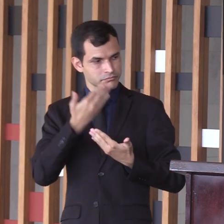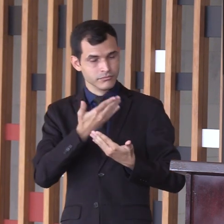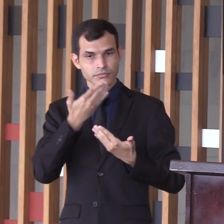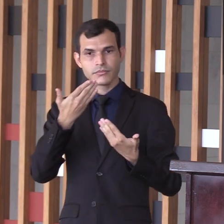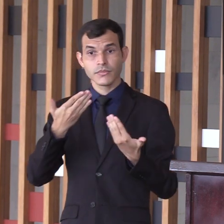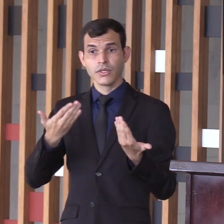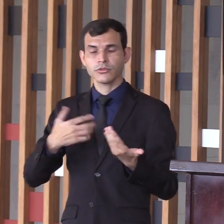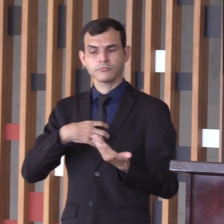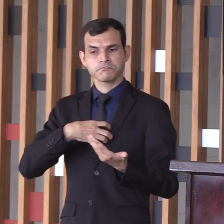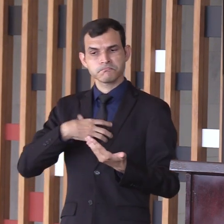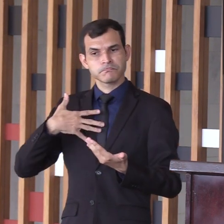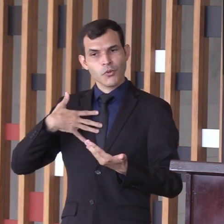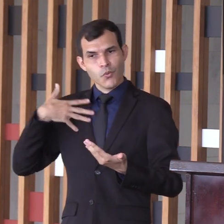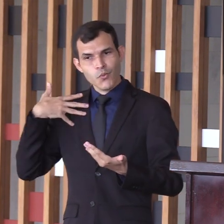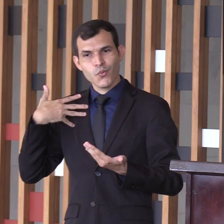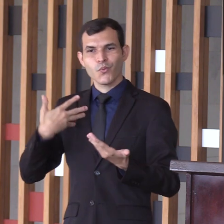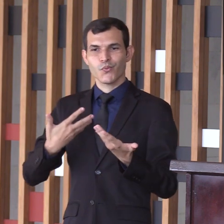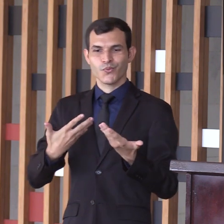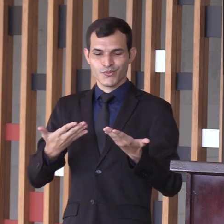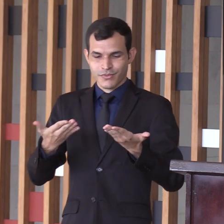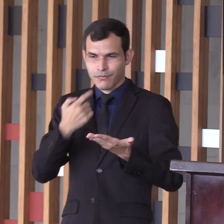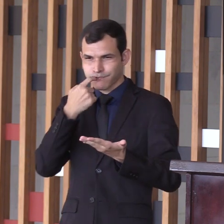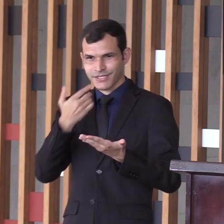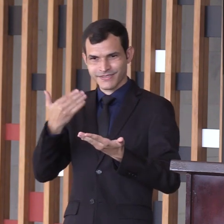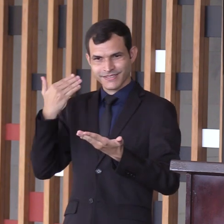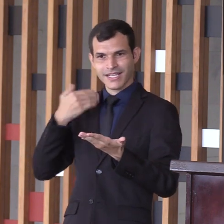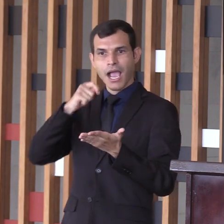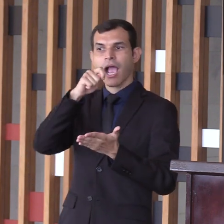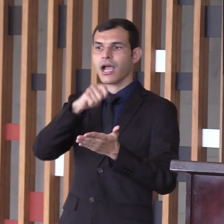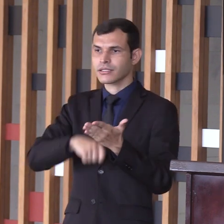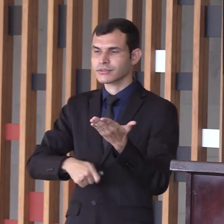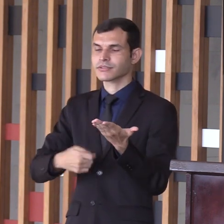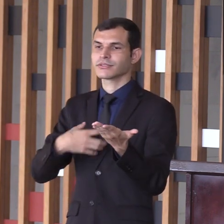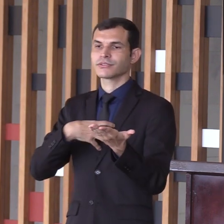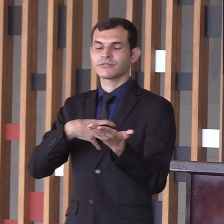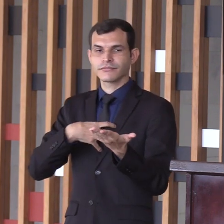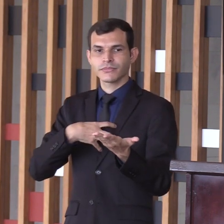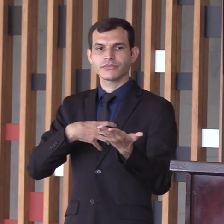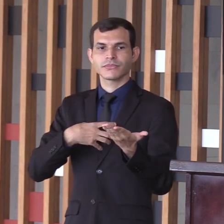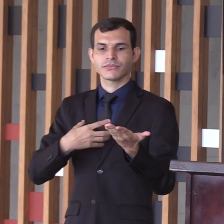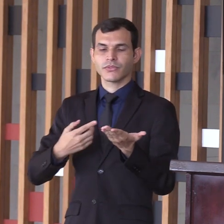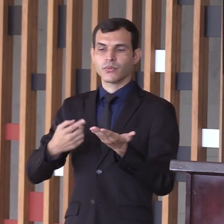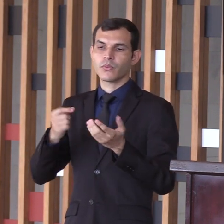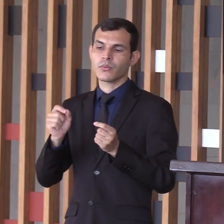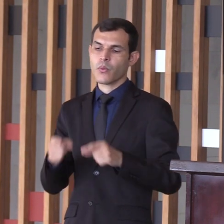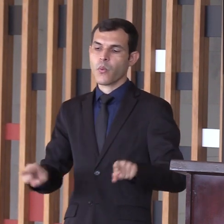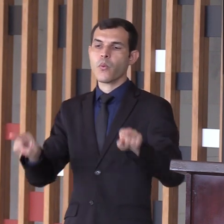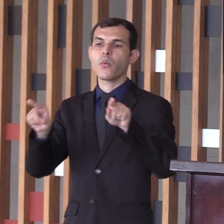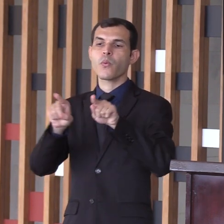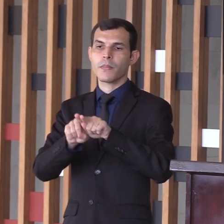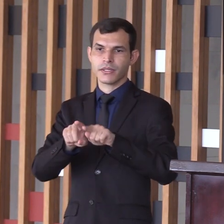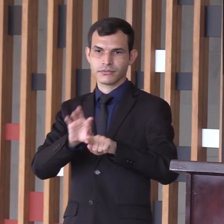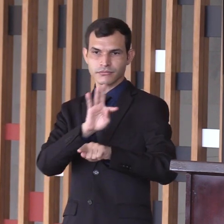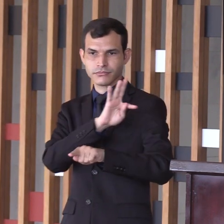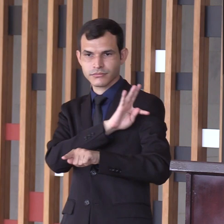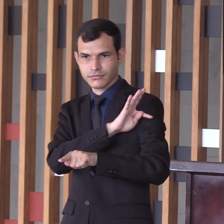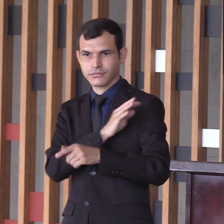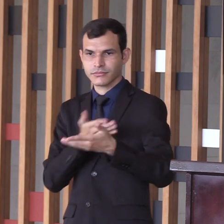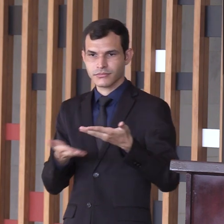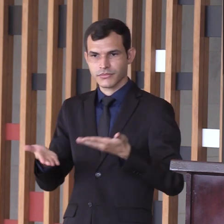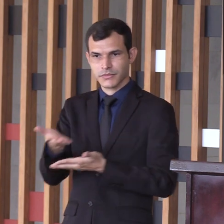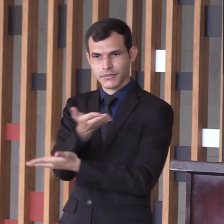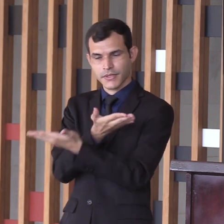termos assinado, como fizemos agora há pouco, este acordo de cooperação técnica com o Ministério das Relações